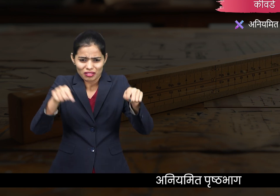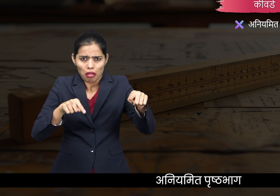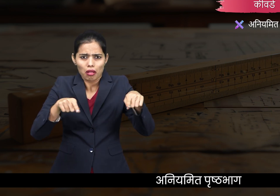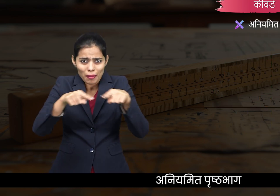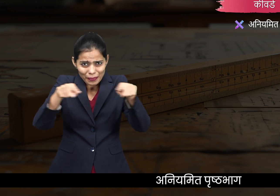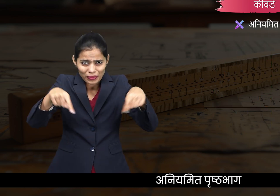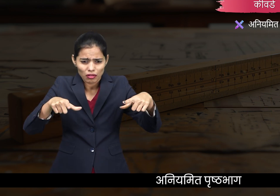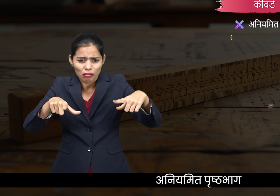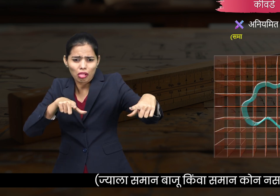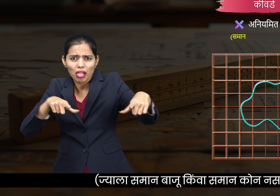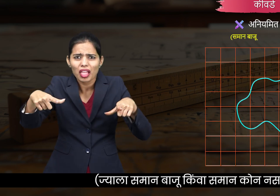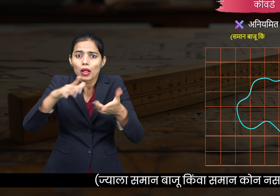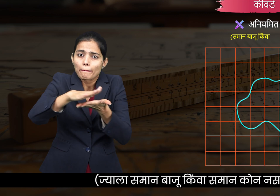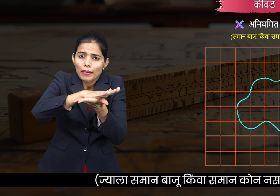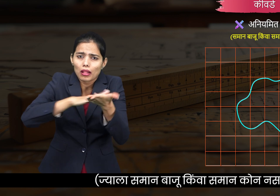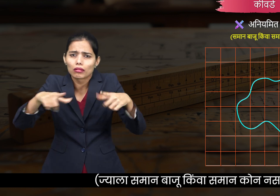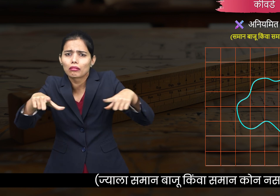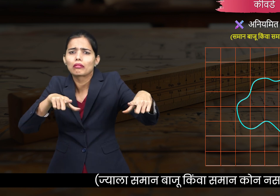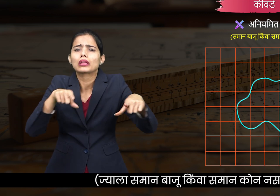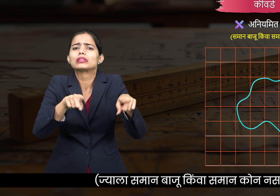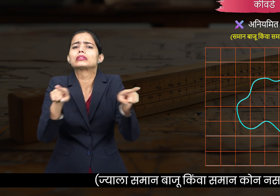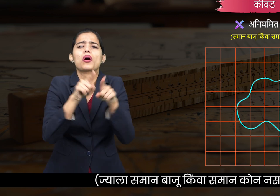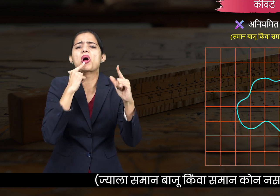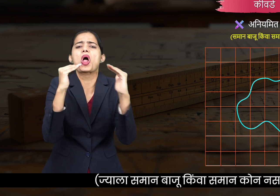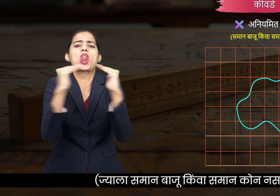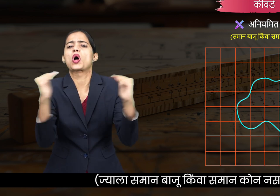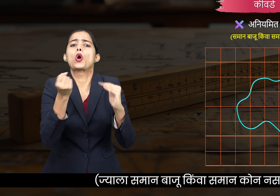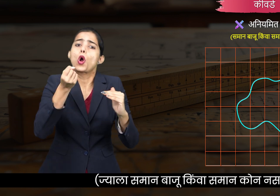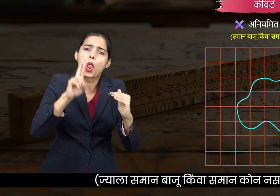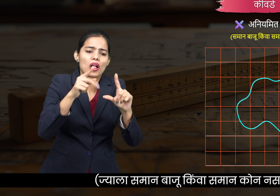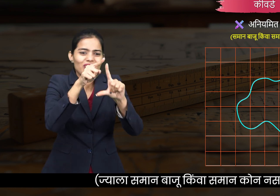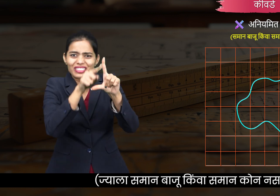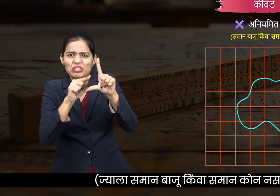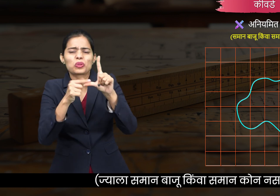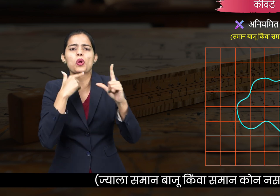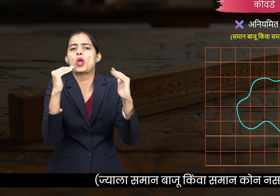अनियमित पृष्ठभाग ज्याला समान बाजू किंवा समान कोन नसतात,